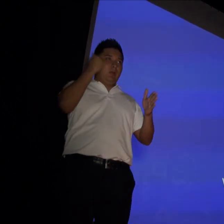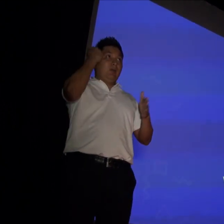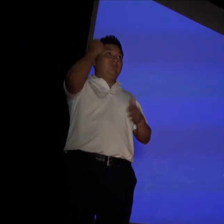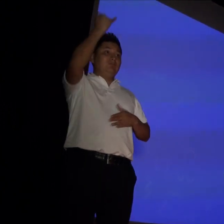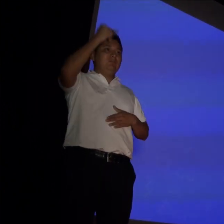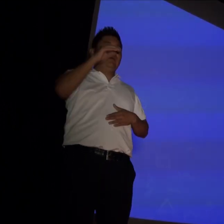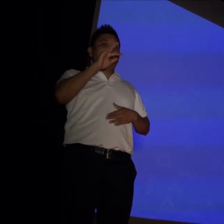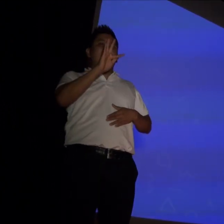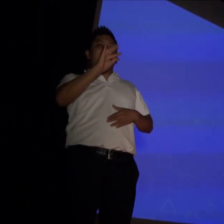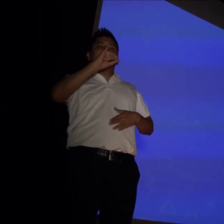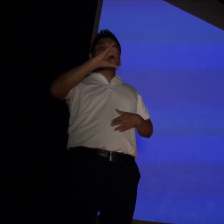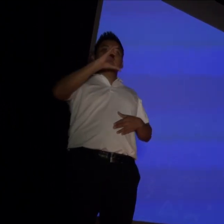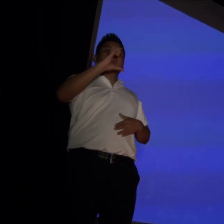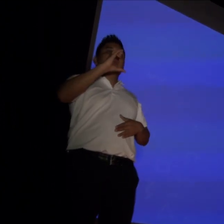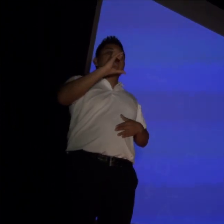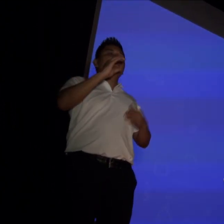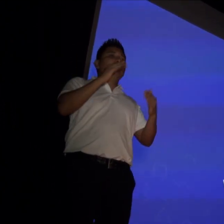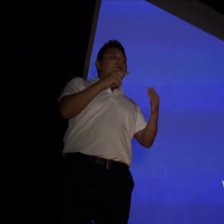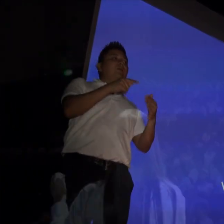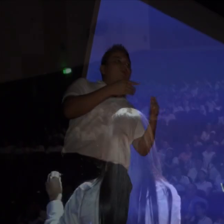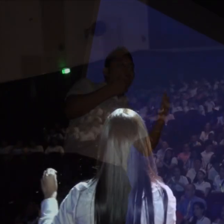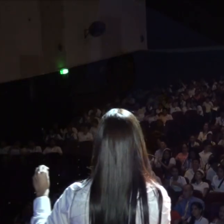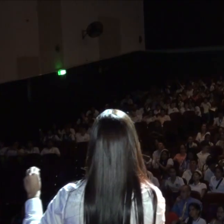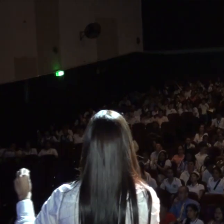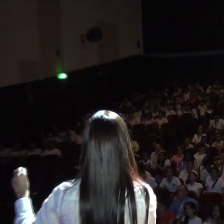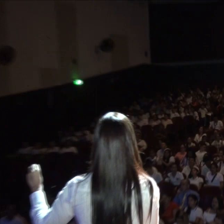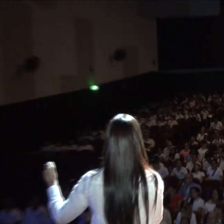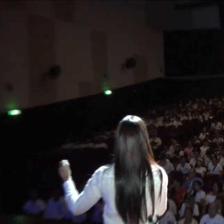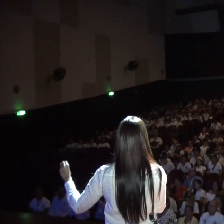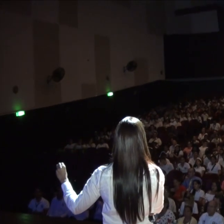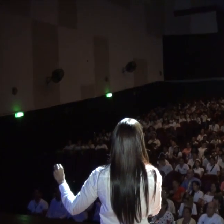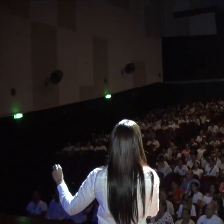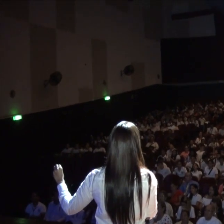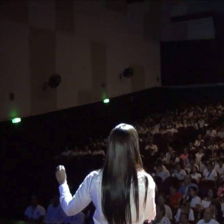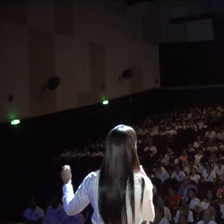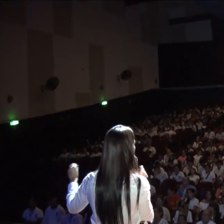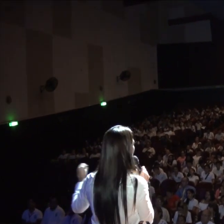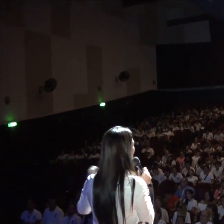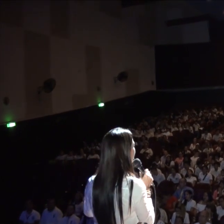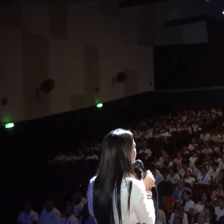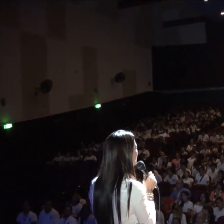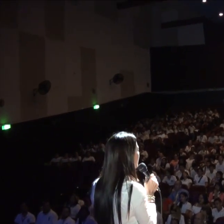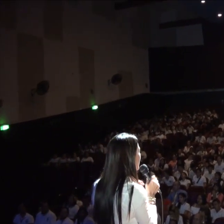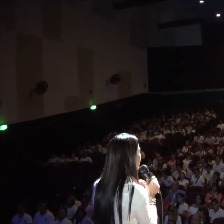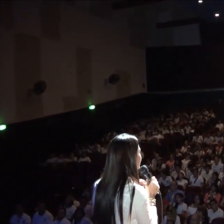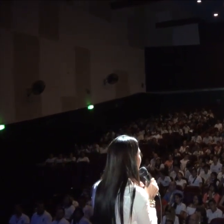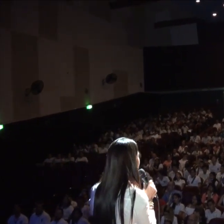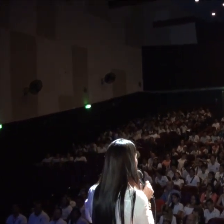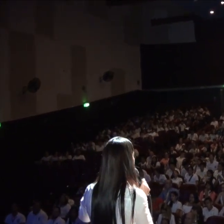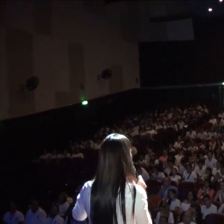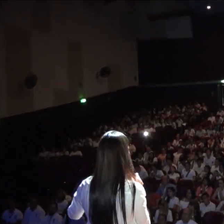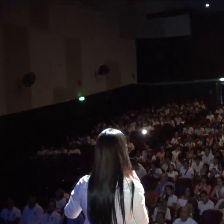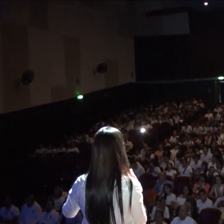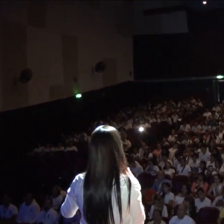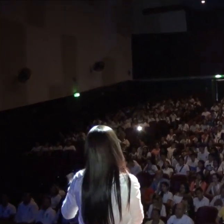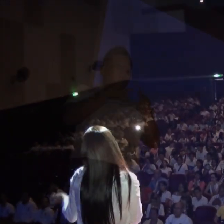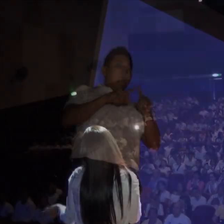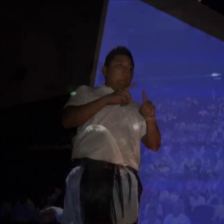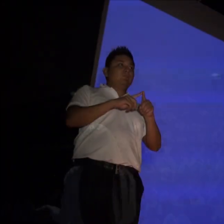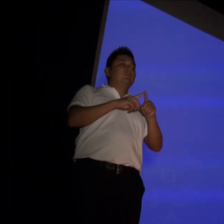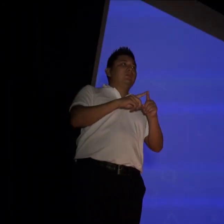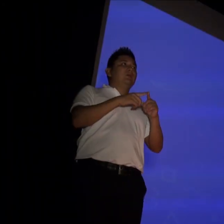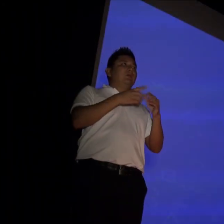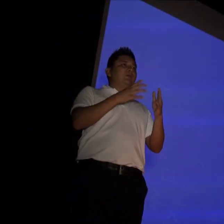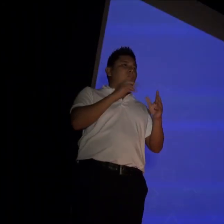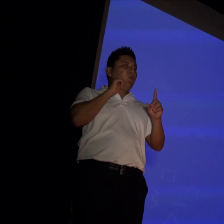como una estrategia que promueve el uso responsable y seguro de Internet y las nuevas tecnologías. Nuestro